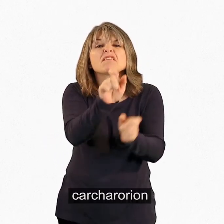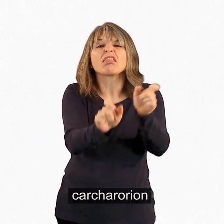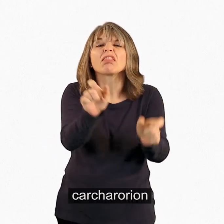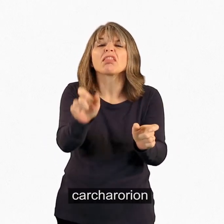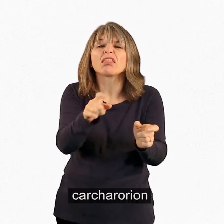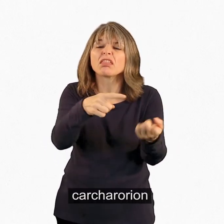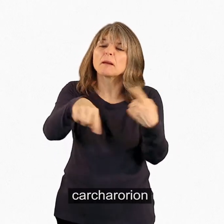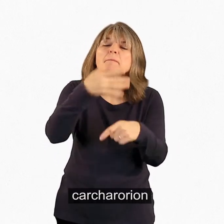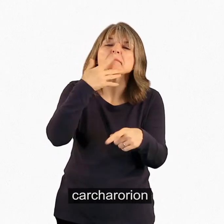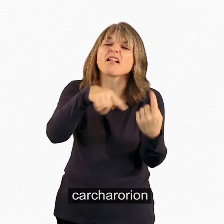Carcharion